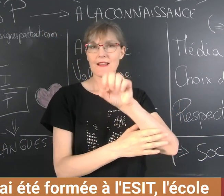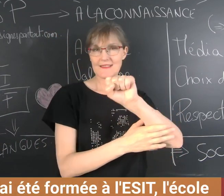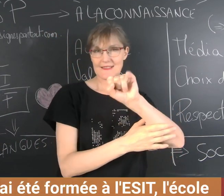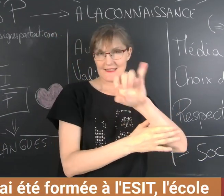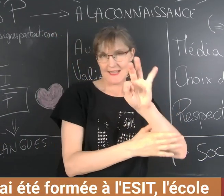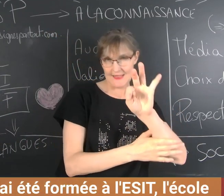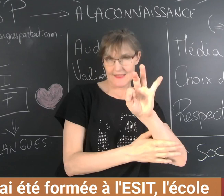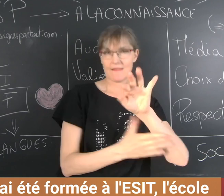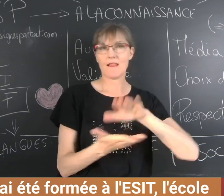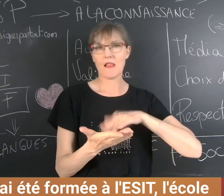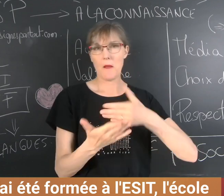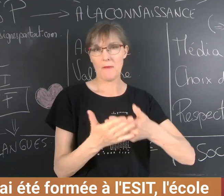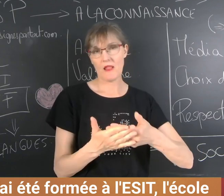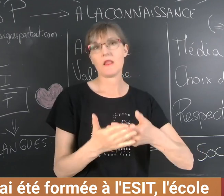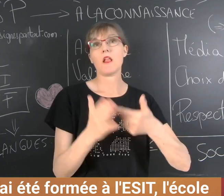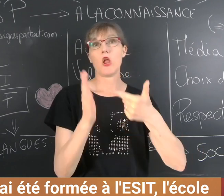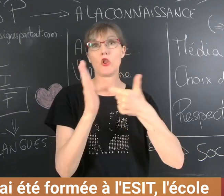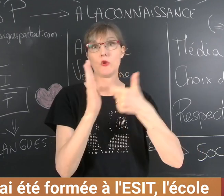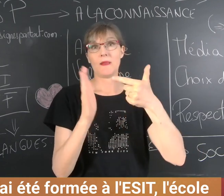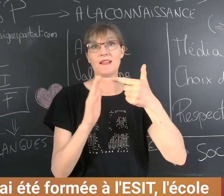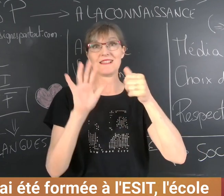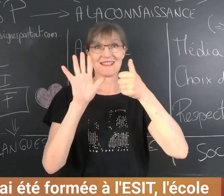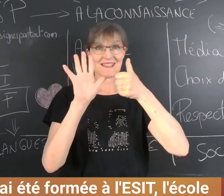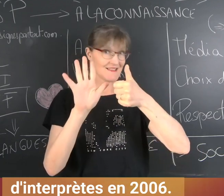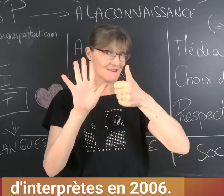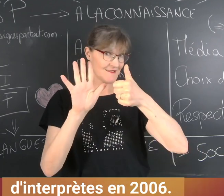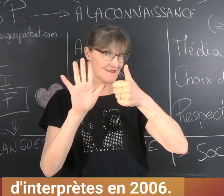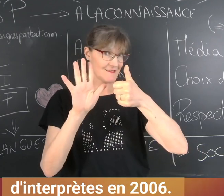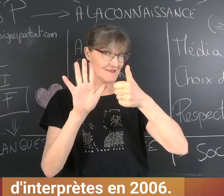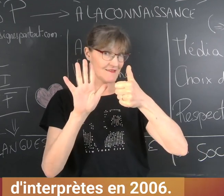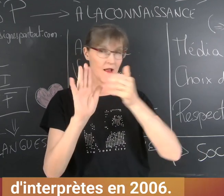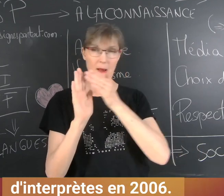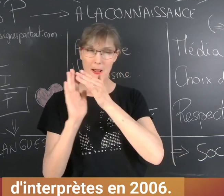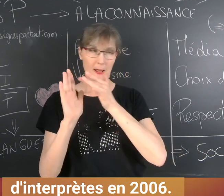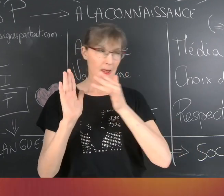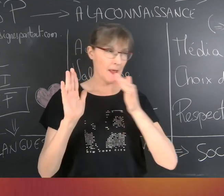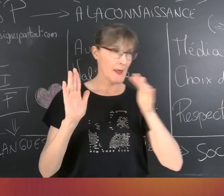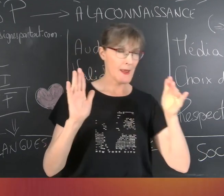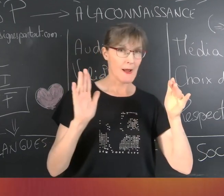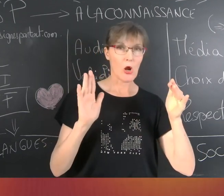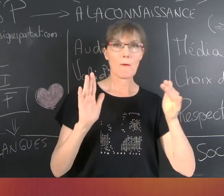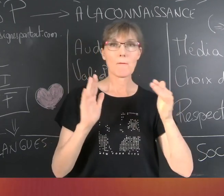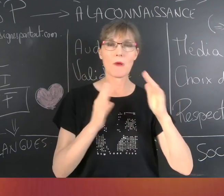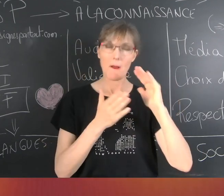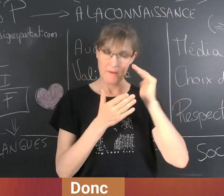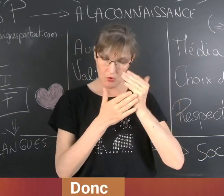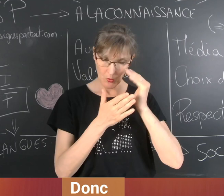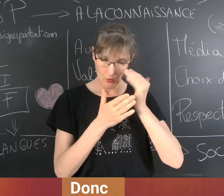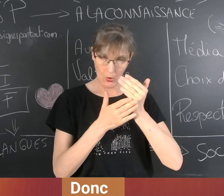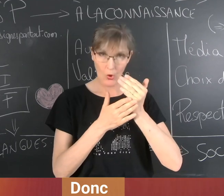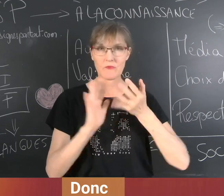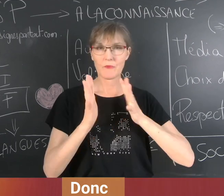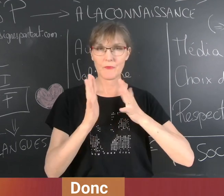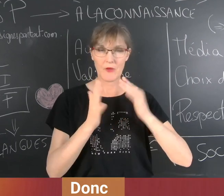Et j'ai été formée à l'ESIT, à l'école interprète, en 2006. Donc